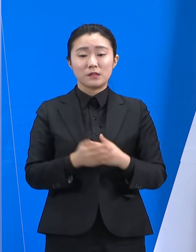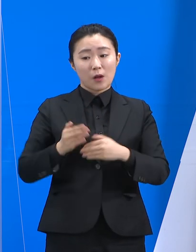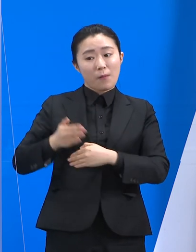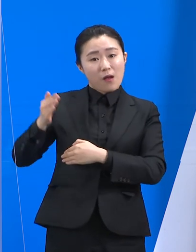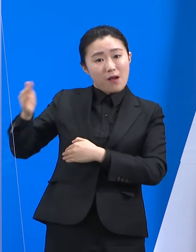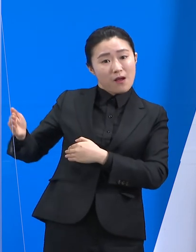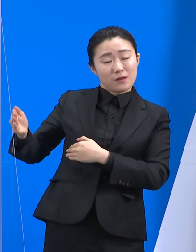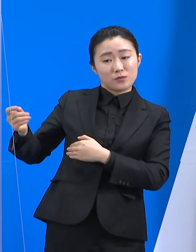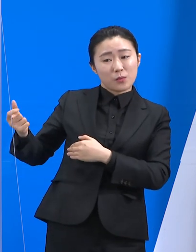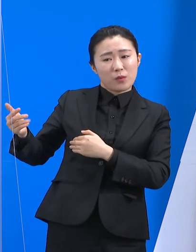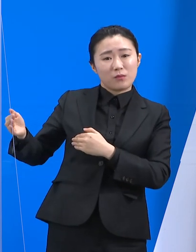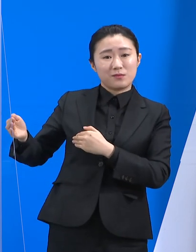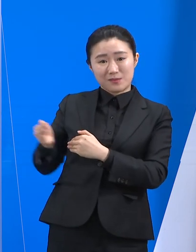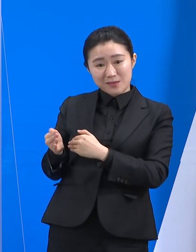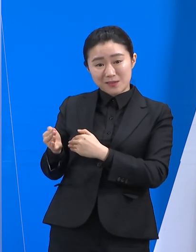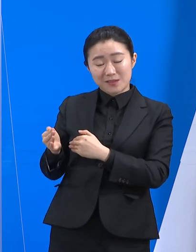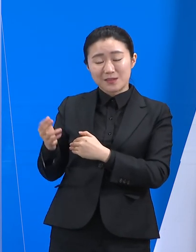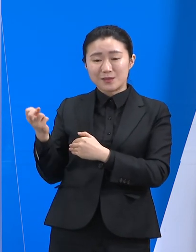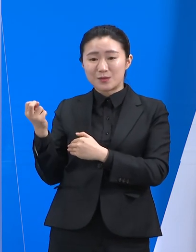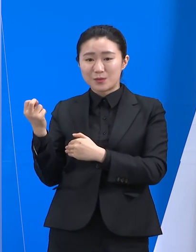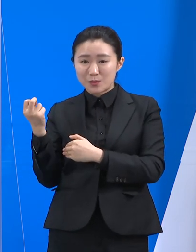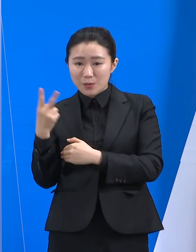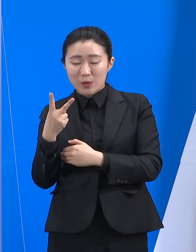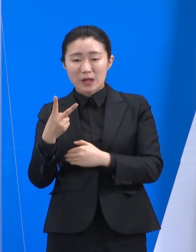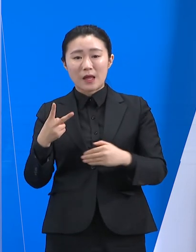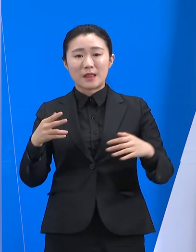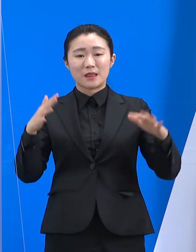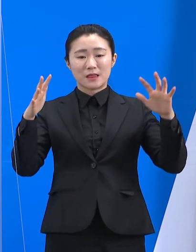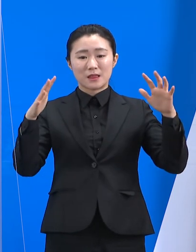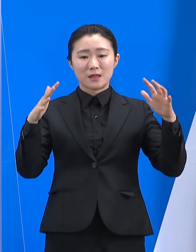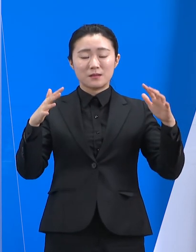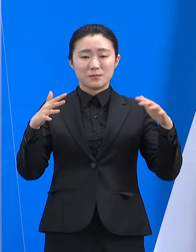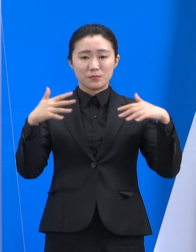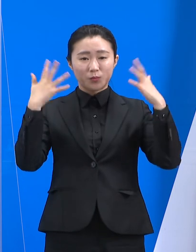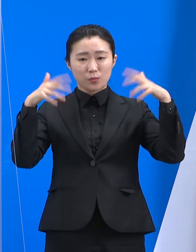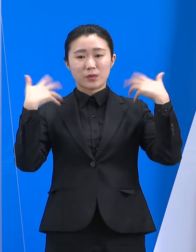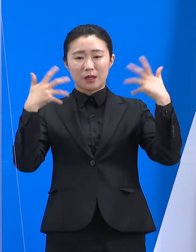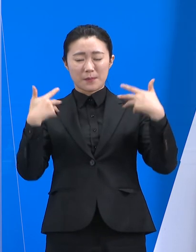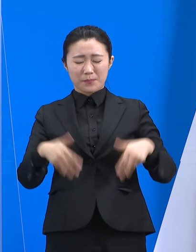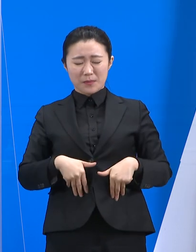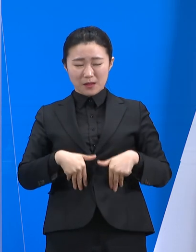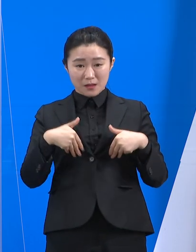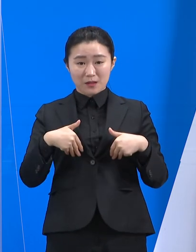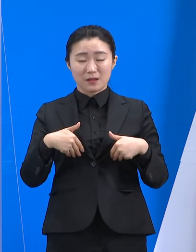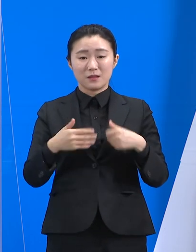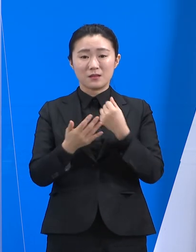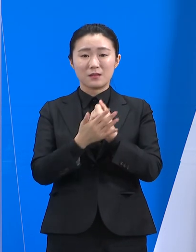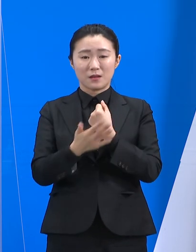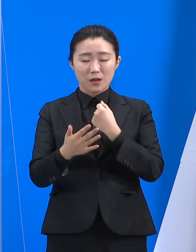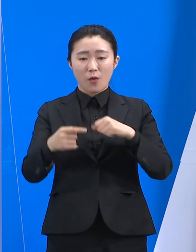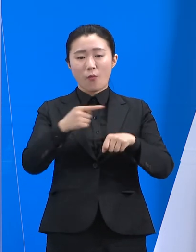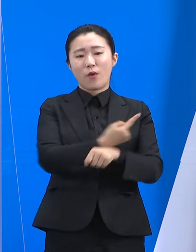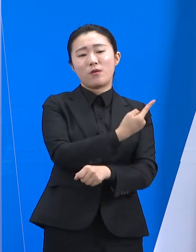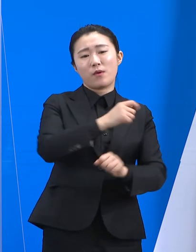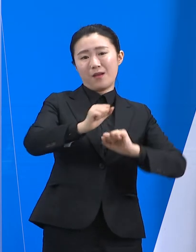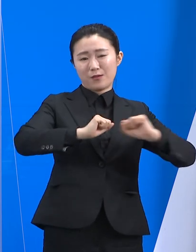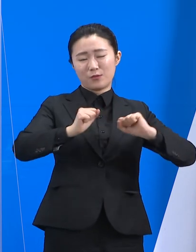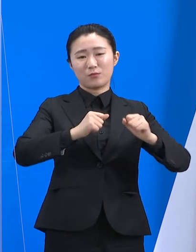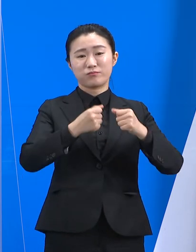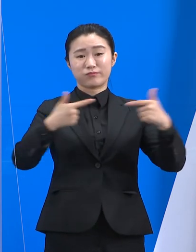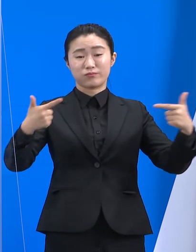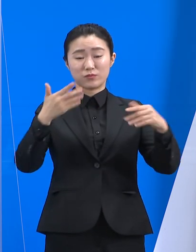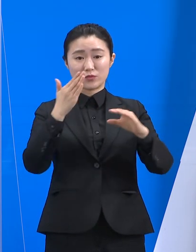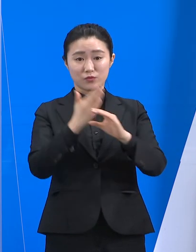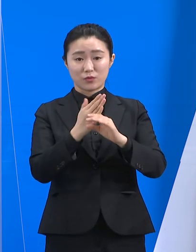점점 따뜻해지면서 나들이 인원 및 야외 활동이 지속적으로 증가하고 있습니다. 오늘부터는 각급